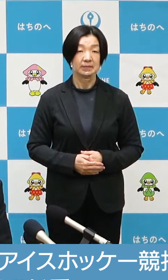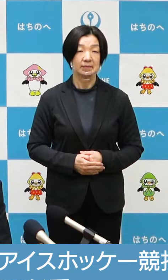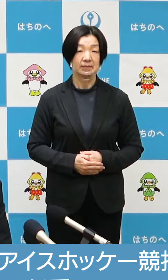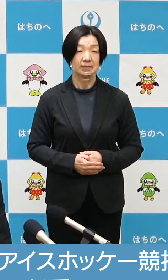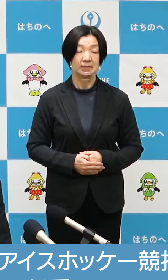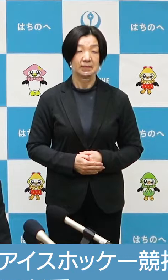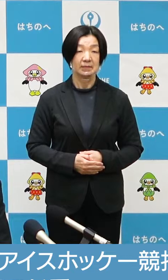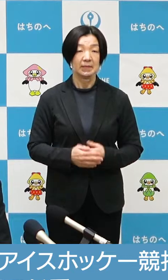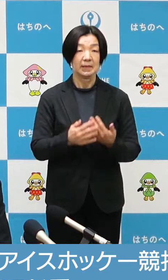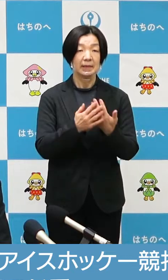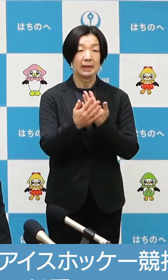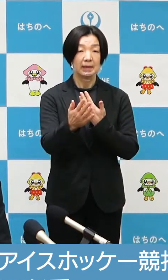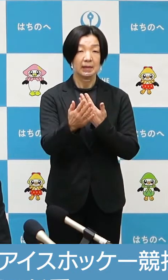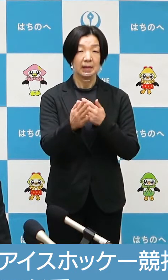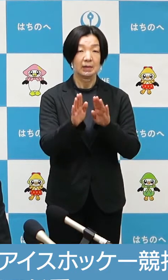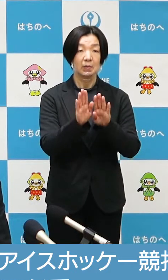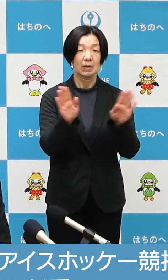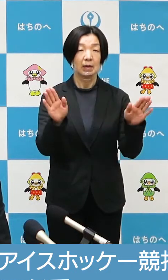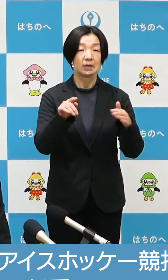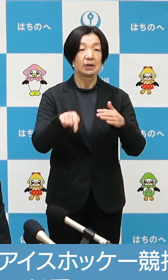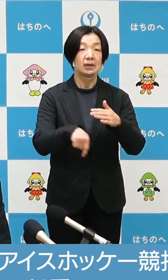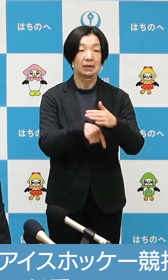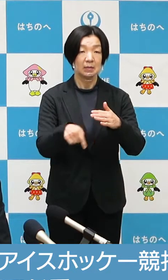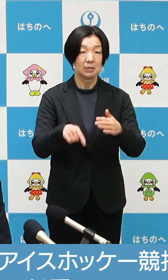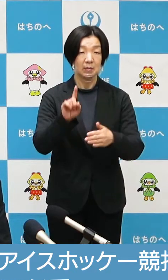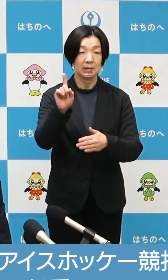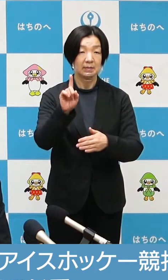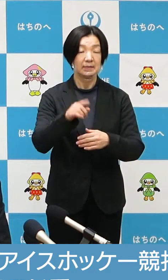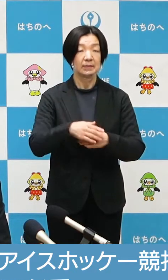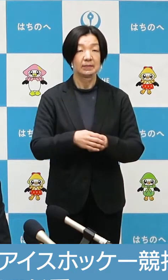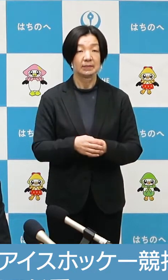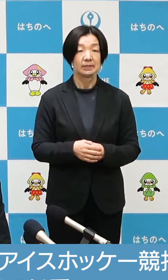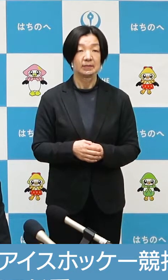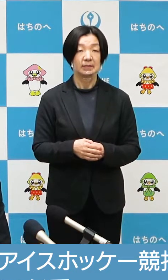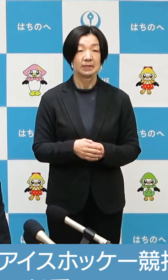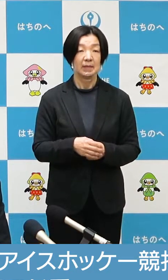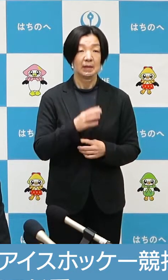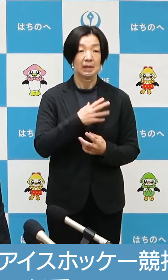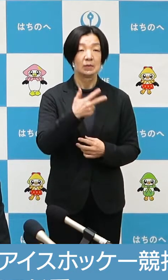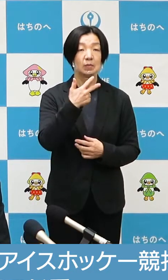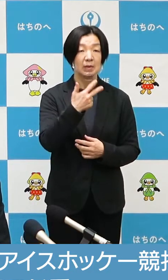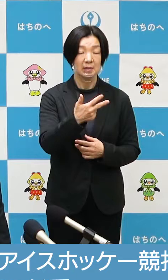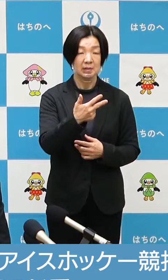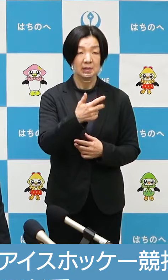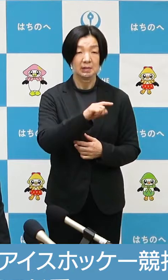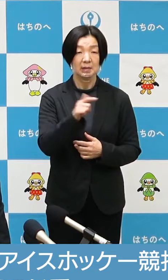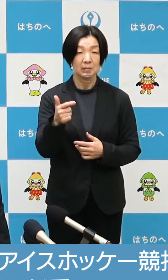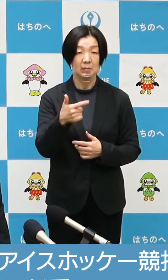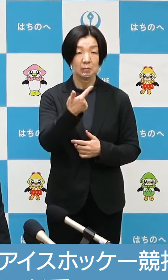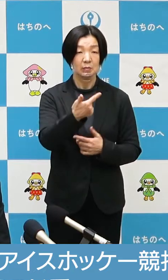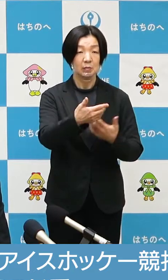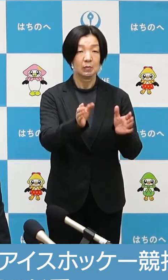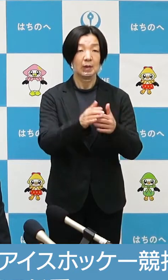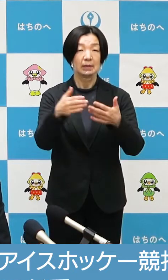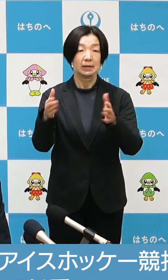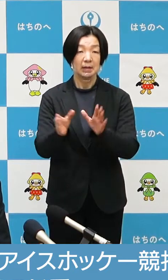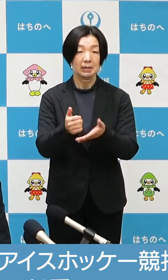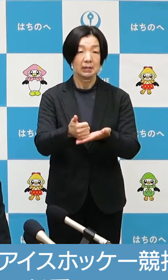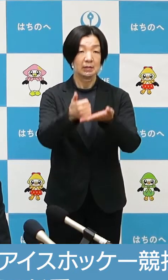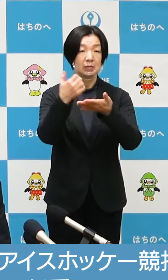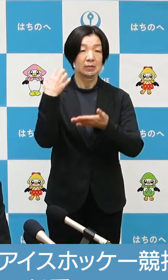初めに大会の開催概要でありますが投資を含む6団体が主催し